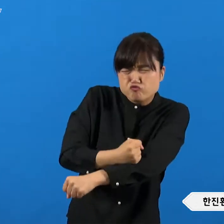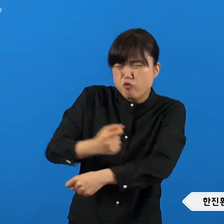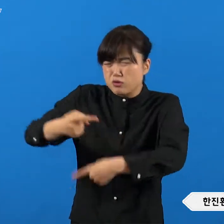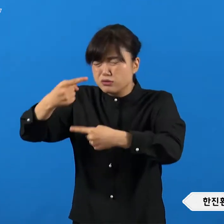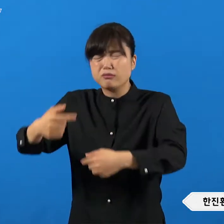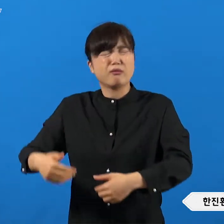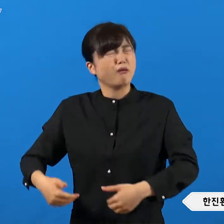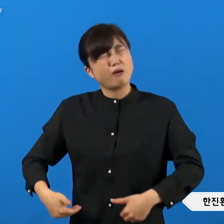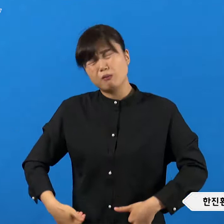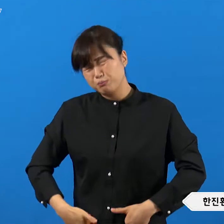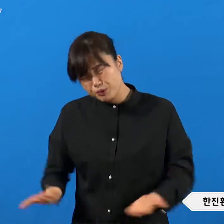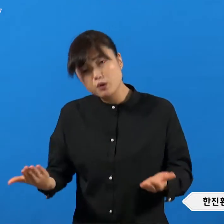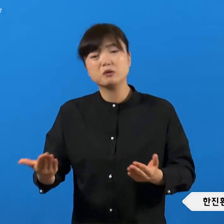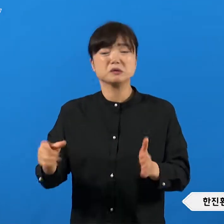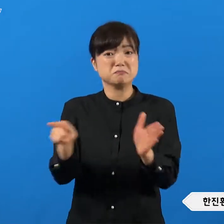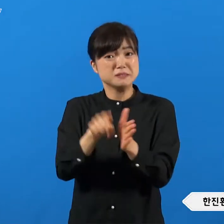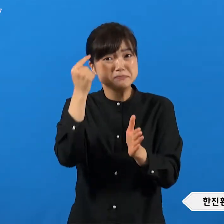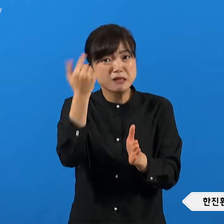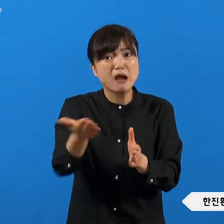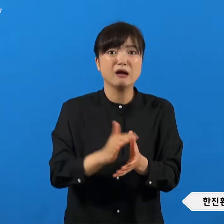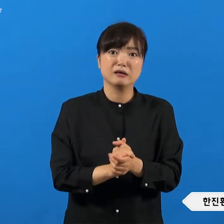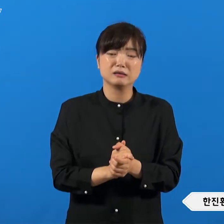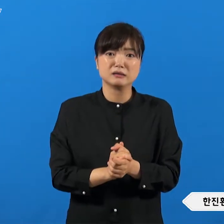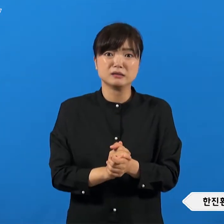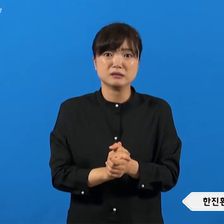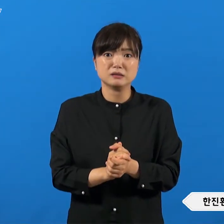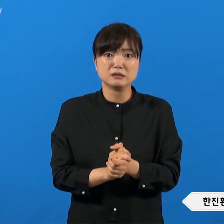보탤 필요가 없다는 것을 믿으십니까?